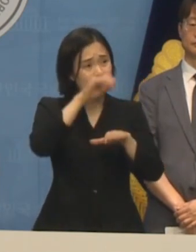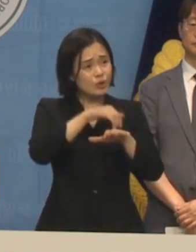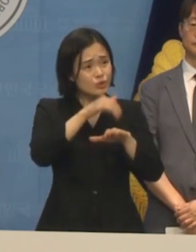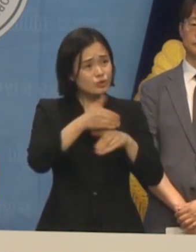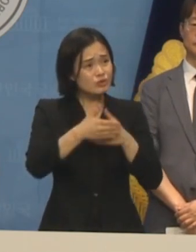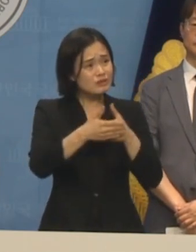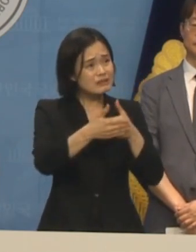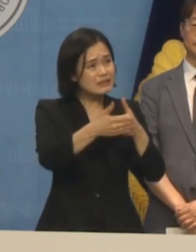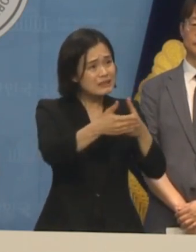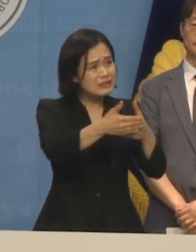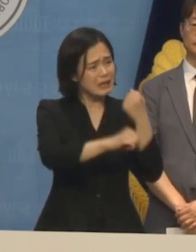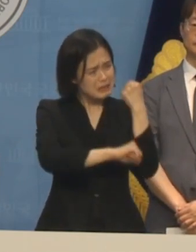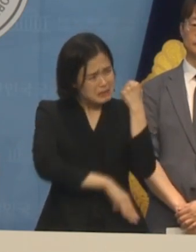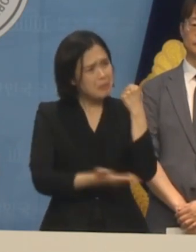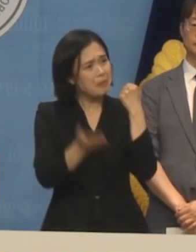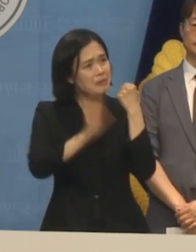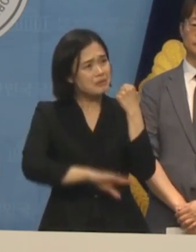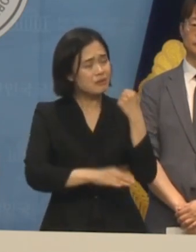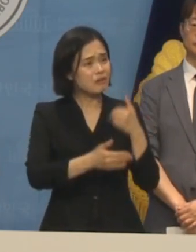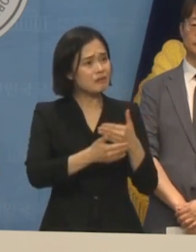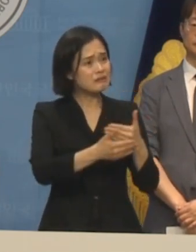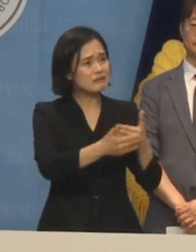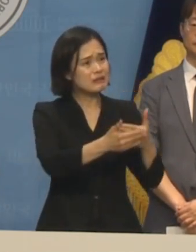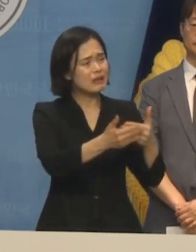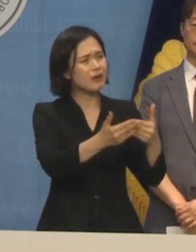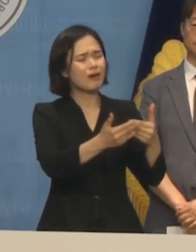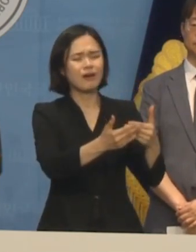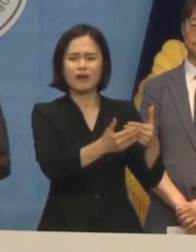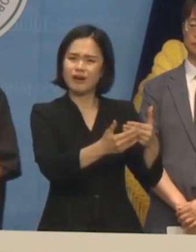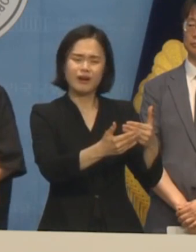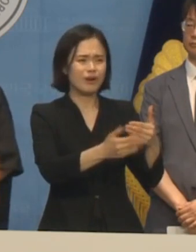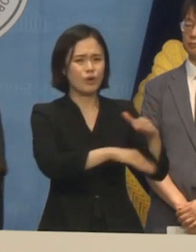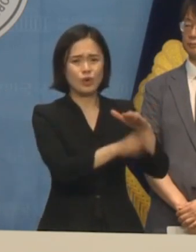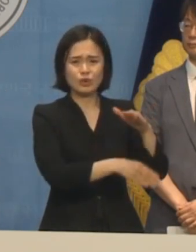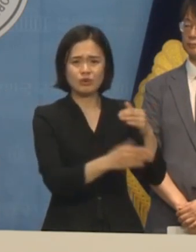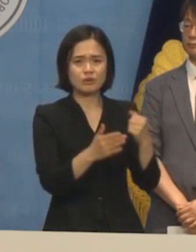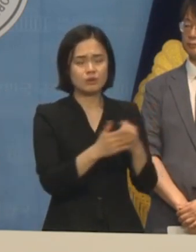망신을 당하지 않을까 우려되는 바입니다.